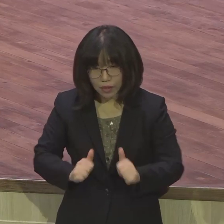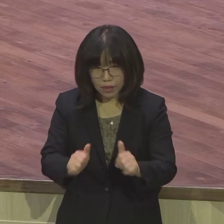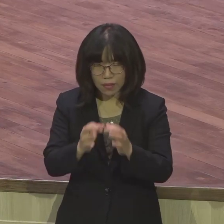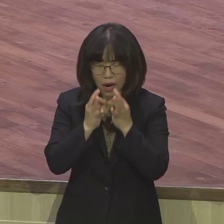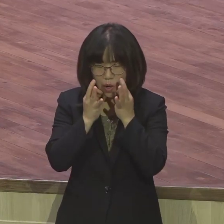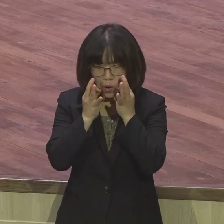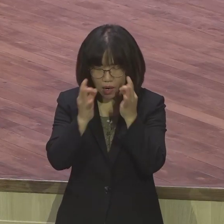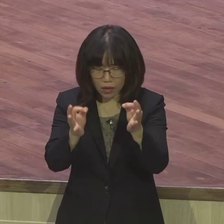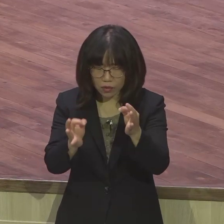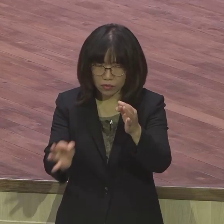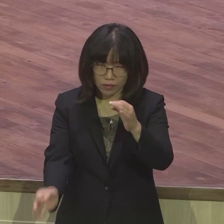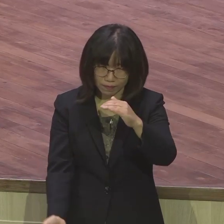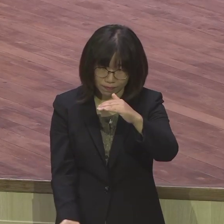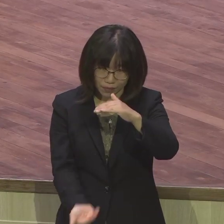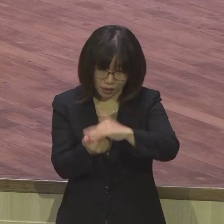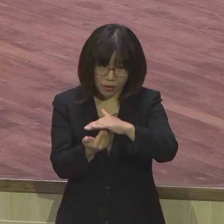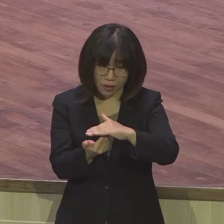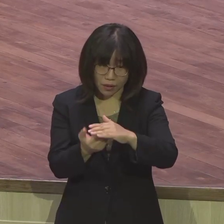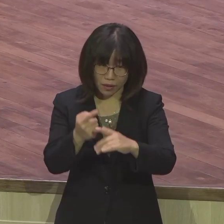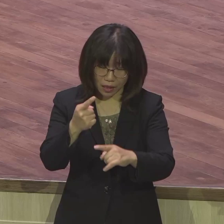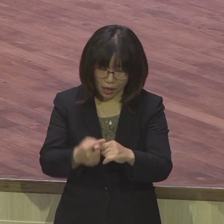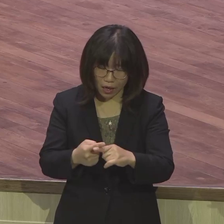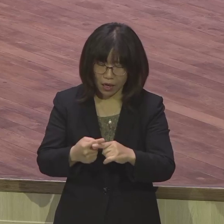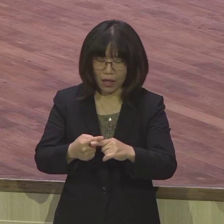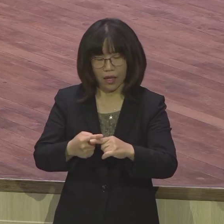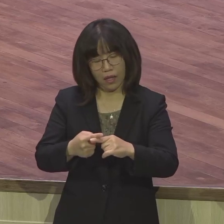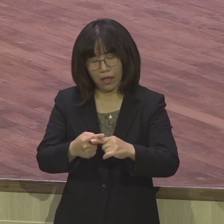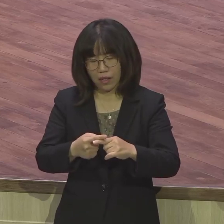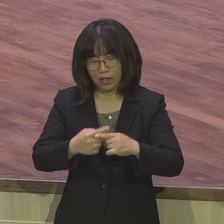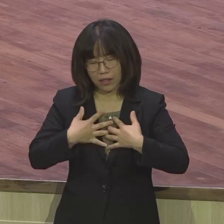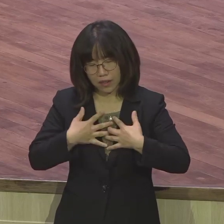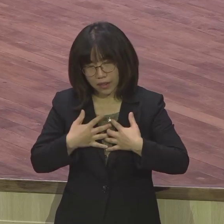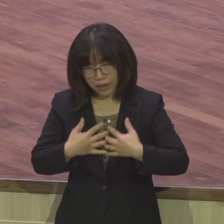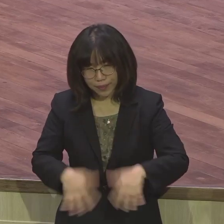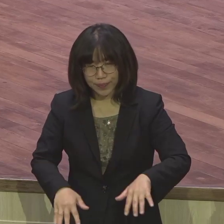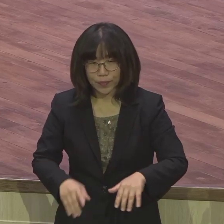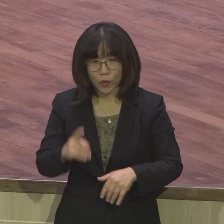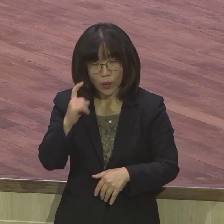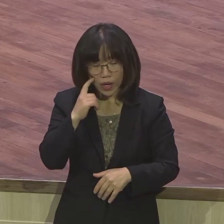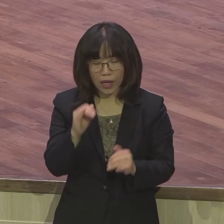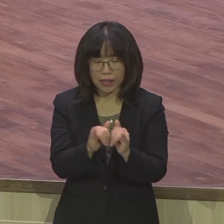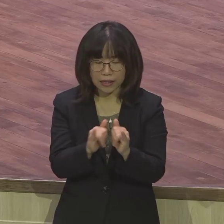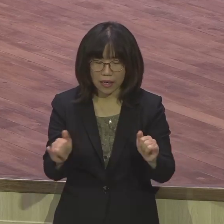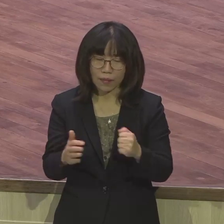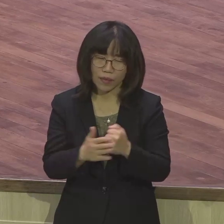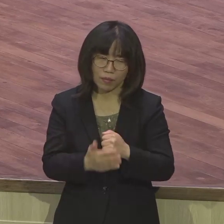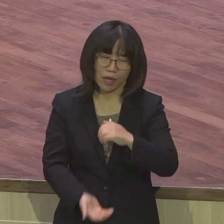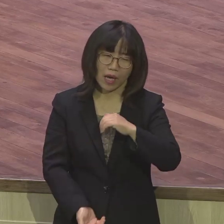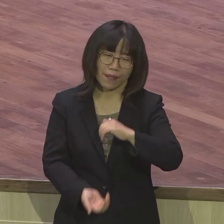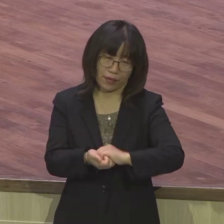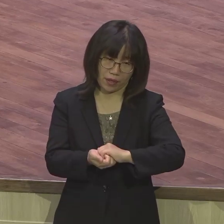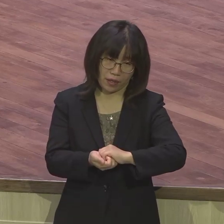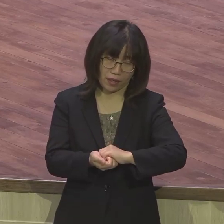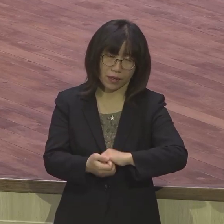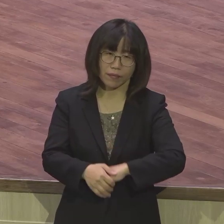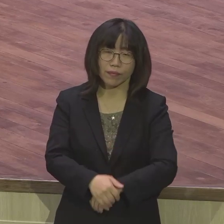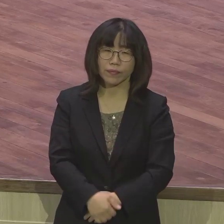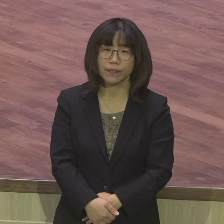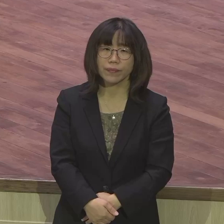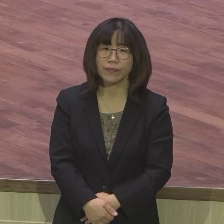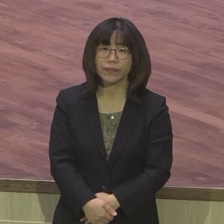열정적으로 정도가 아니라 성령 충만했는데 엘리야도 사람이다 보니까 한계가 왔어요. 그게 뭐냐?